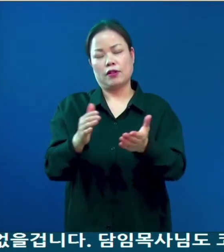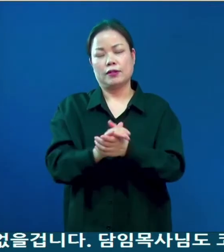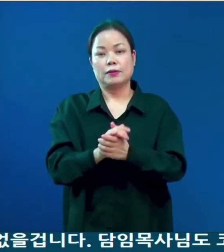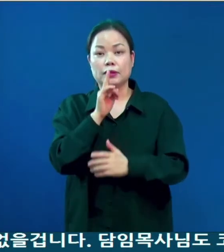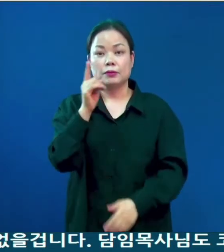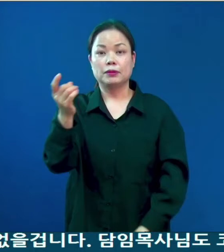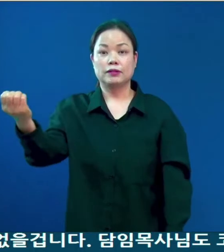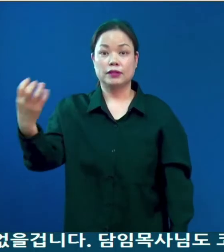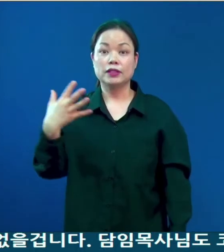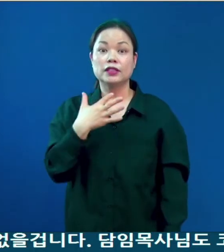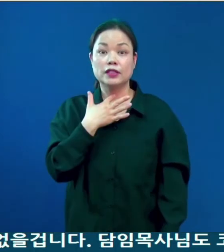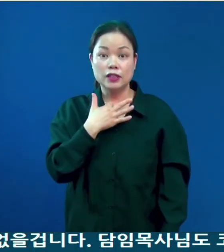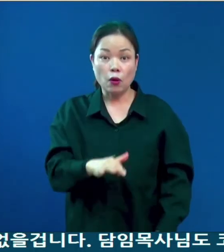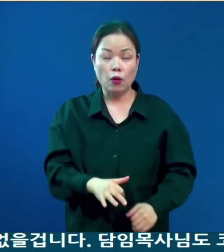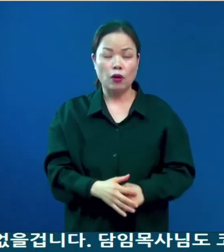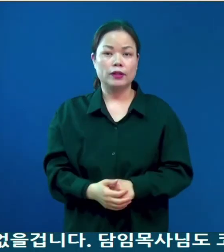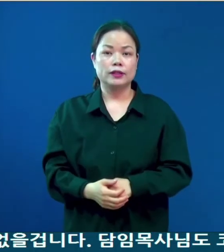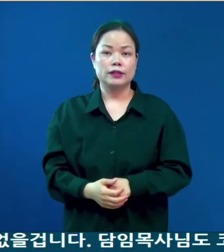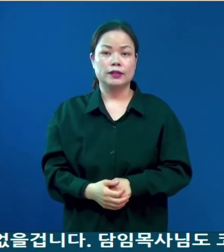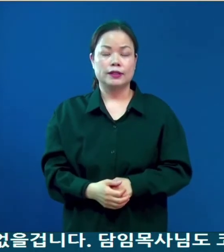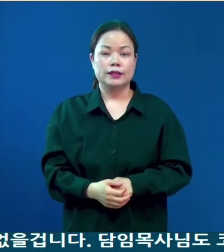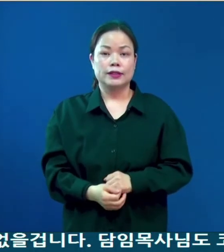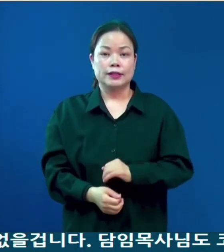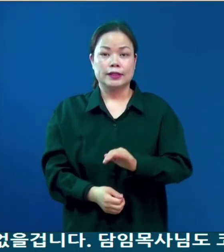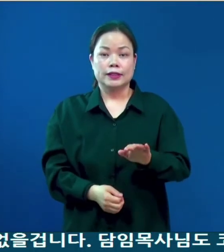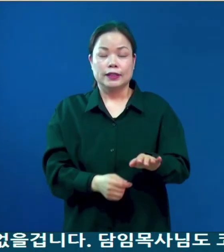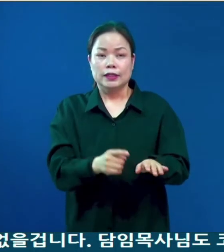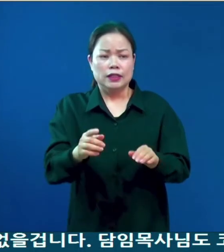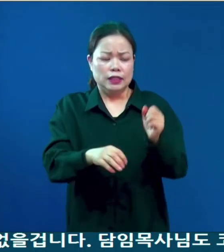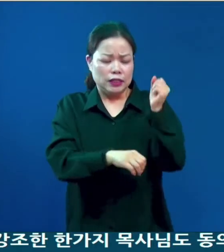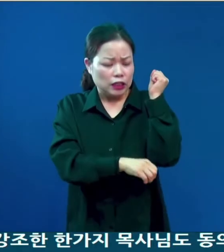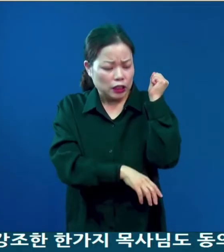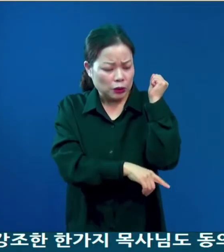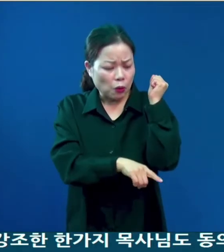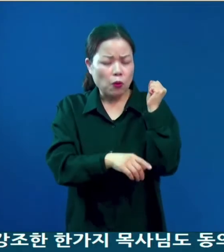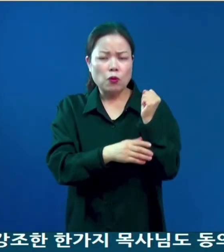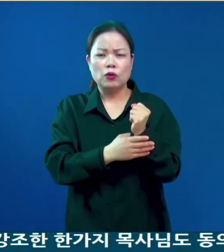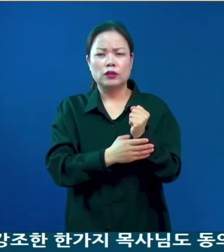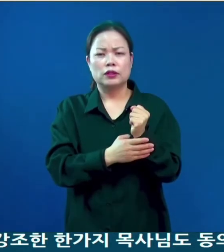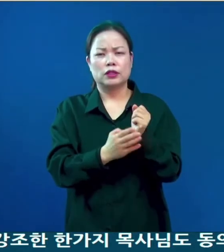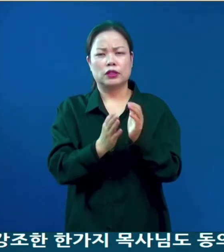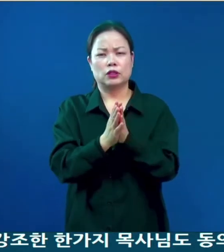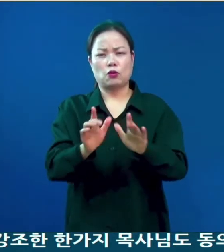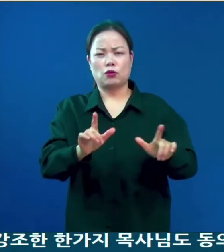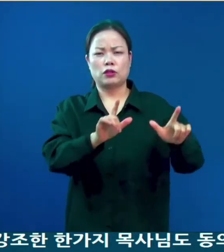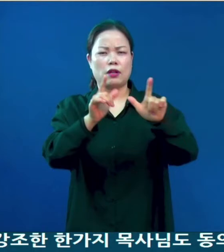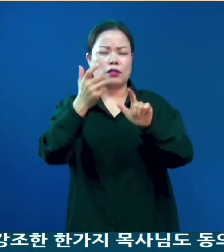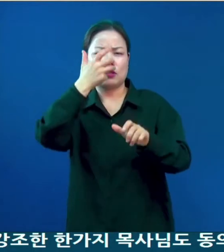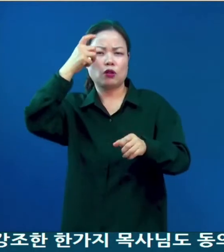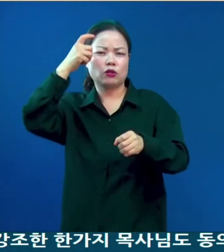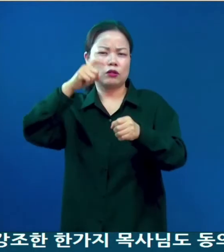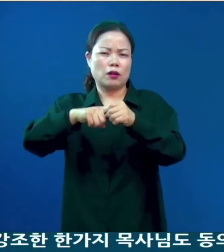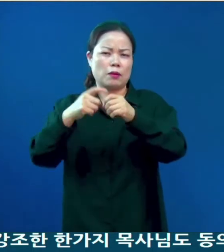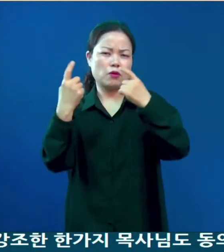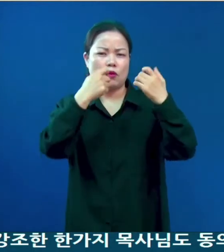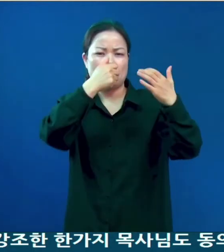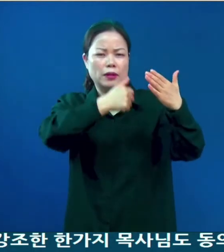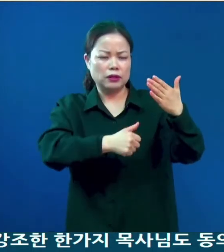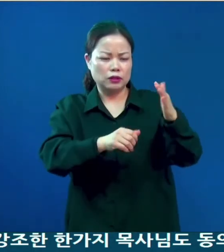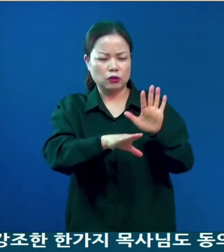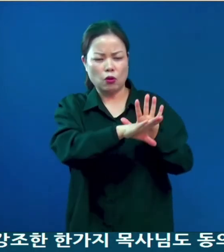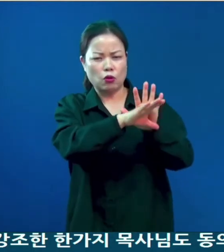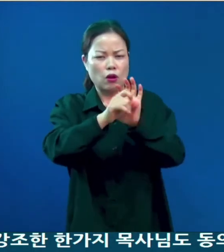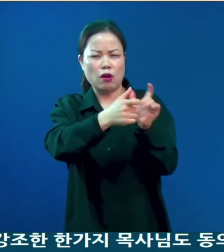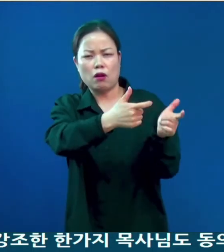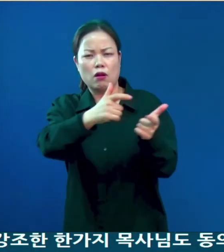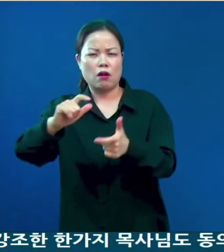있습니다. 그렇습니다, 여러분. 우리의 이 신앙의 기본기라고 하는 이 기도 생활, 영적 슬럼프와 또 코로나와 같은